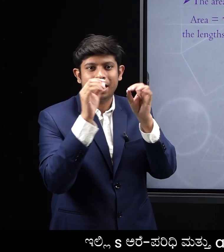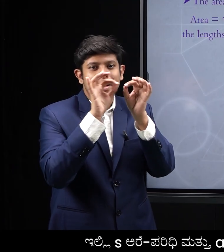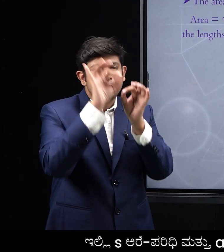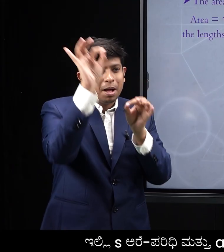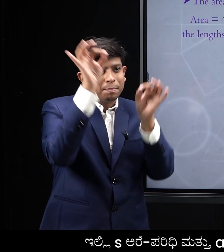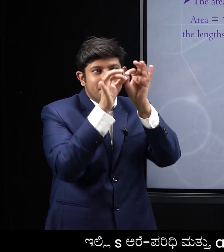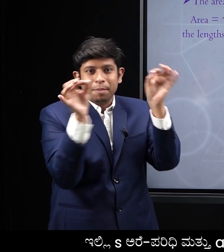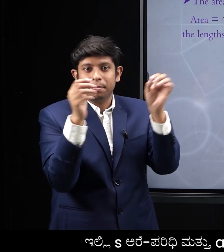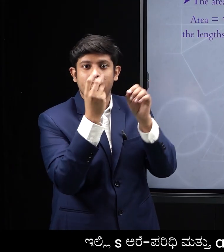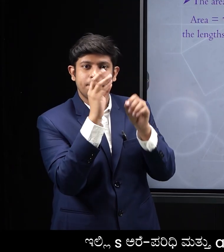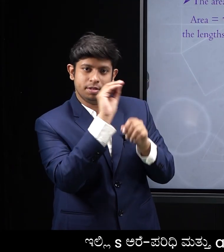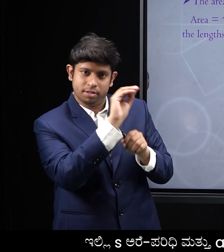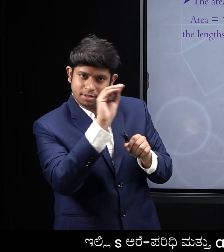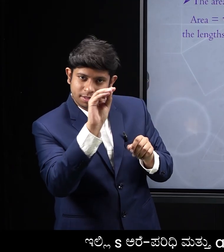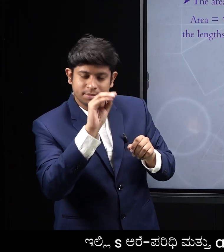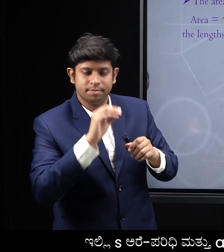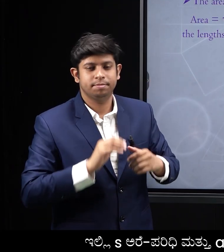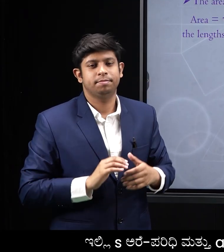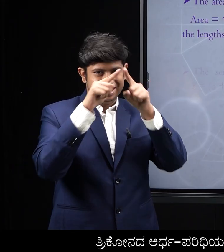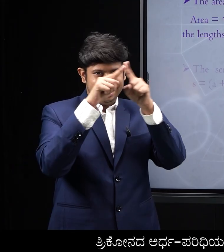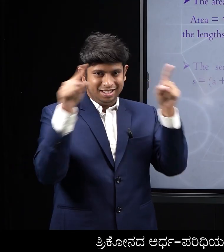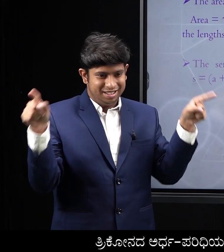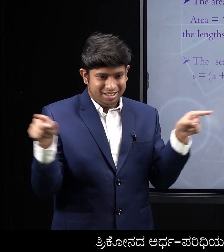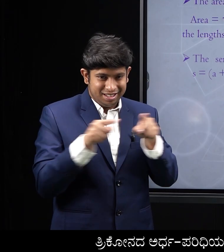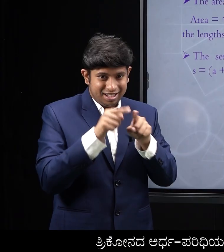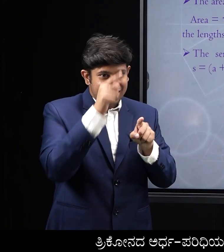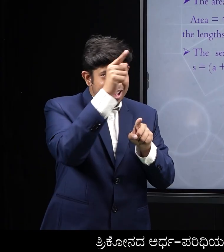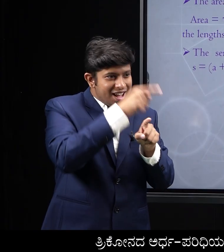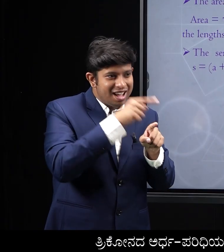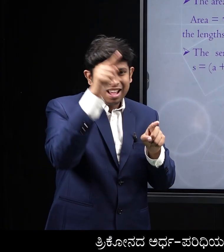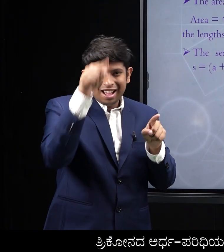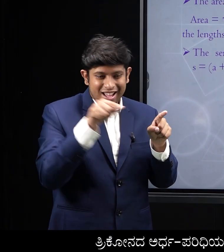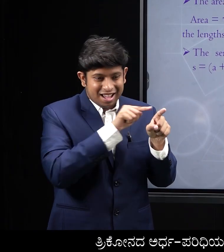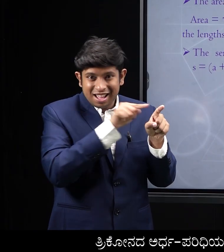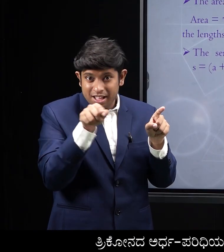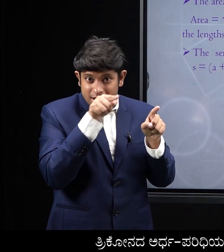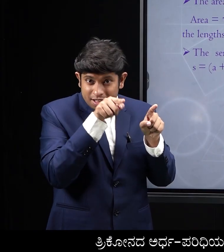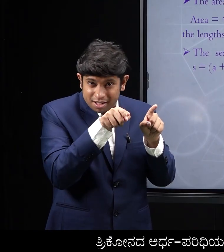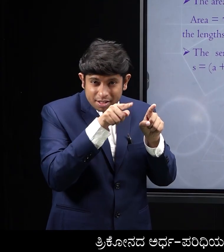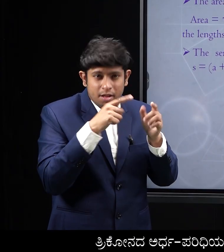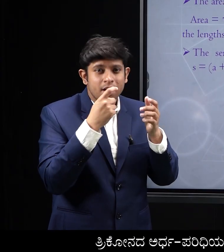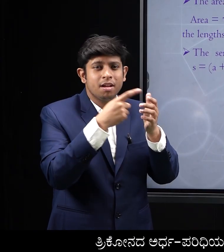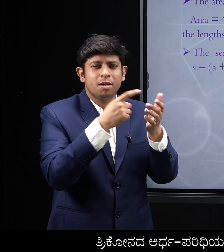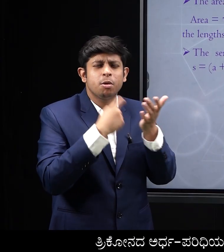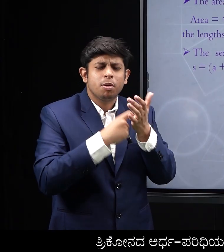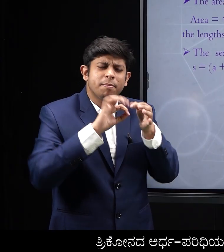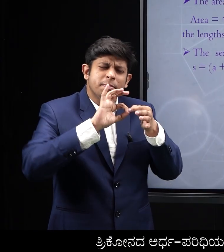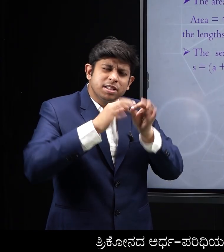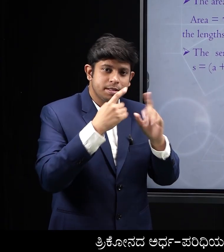ಸಿಗಳು ತ್ರಿಕೋನದ ಬದಿಗಳ ಉದ್ದಗಳಾಗಿವೆ. ತ್ರಿಕೋನದ ಅರ್ಧ ಪರಿಧಿಯು ಅದರ ಬದಿಯ ಉದ್ದದ